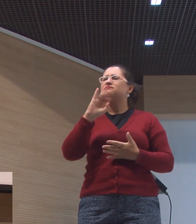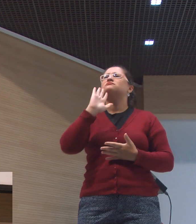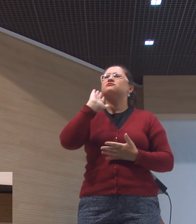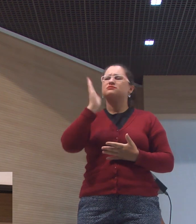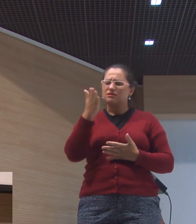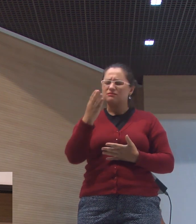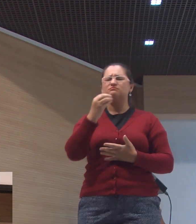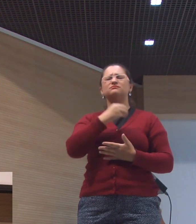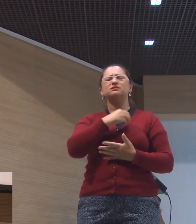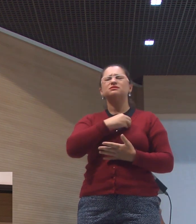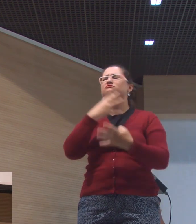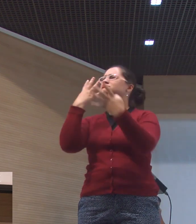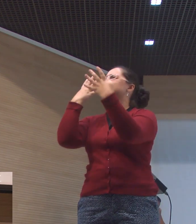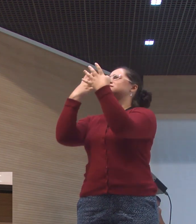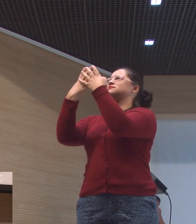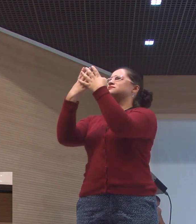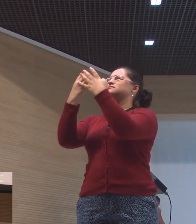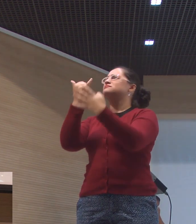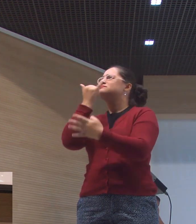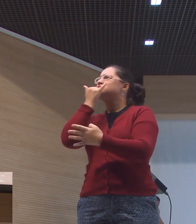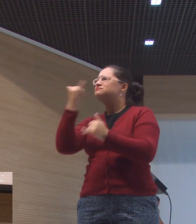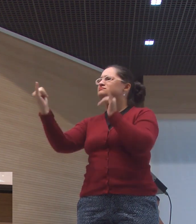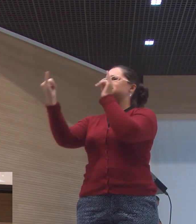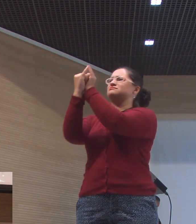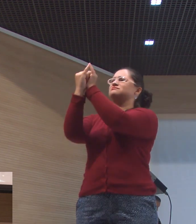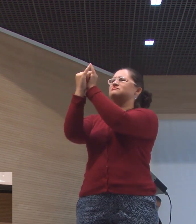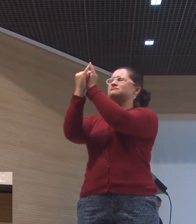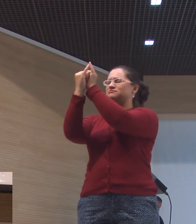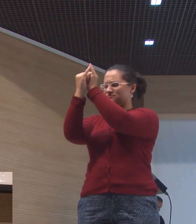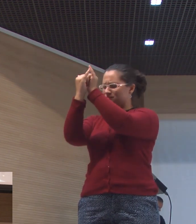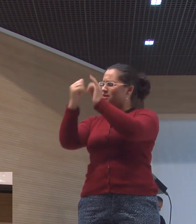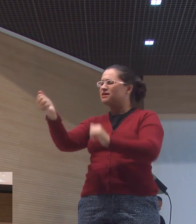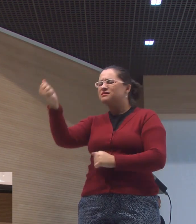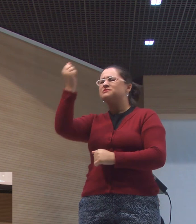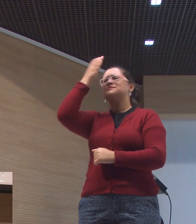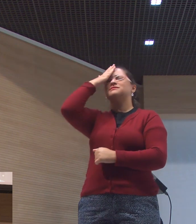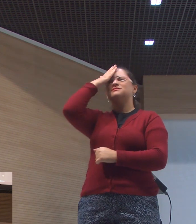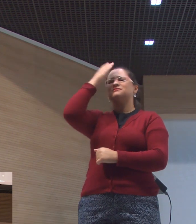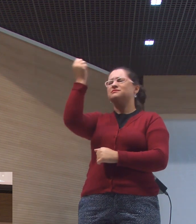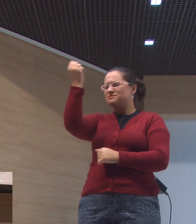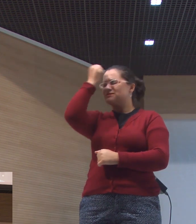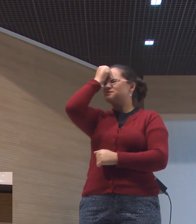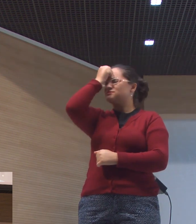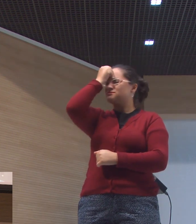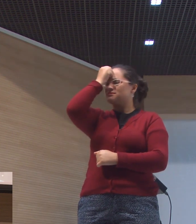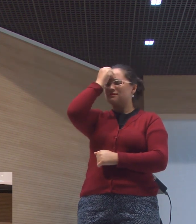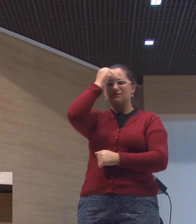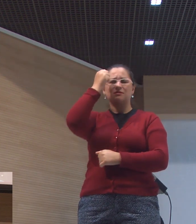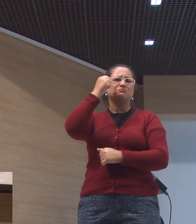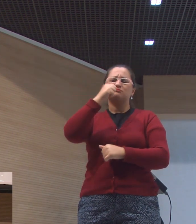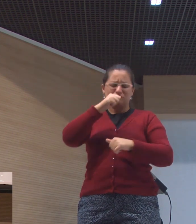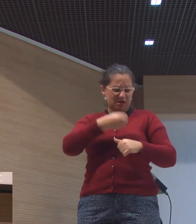1 milhão de vezes. Teve arrependimento, reconhecimento, confissão, mudou de vida, acabou.